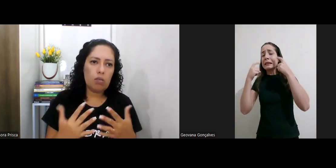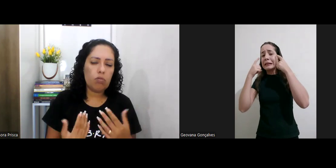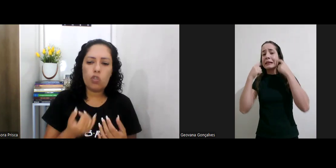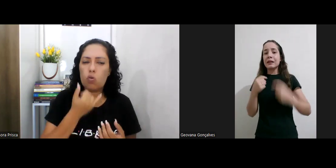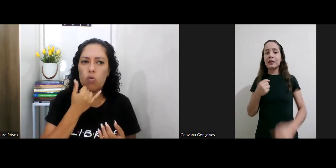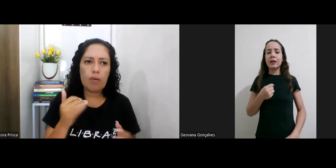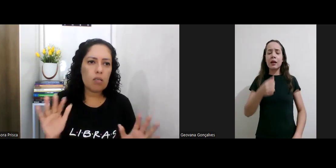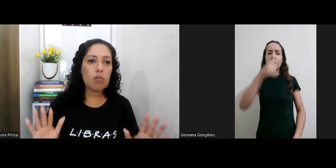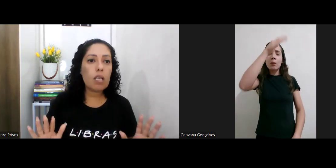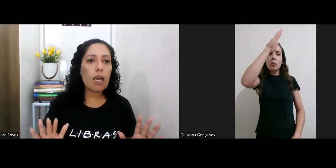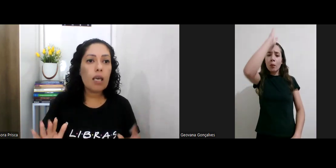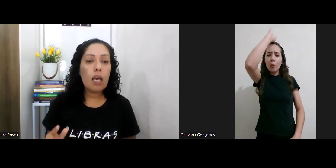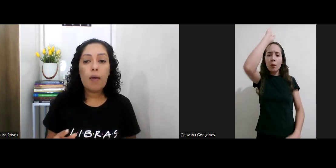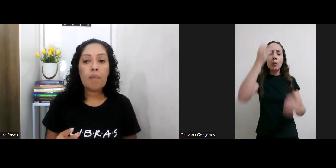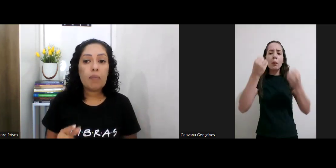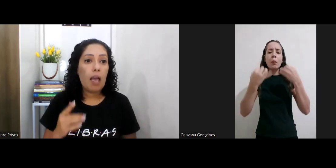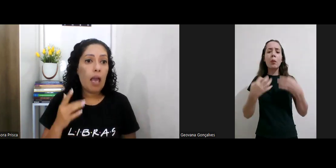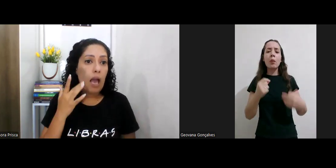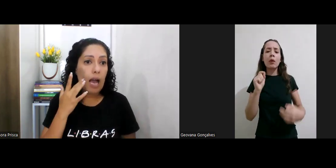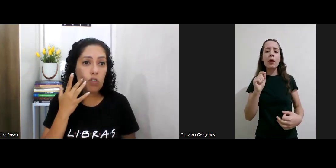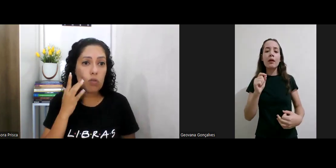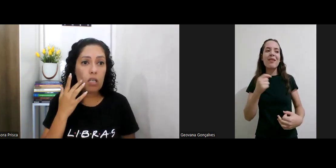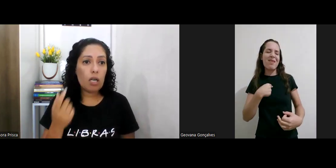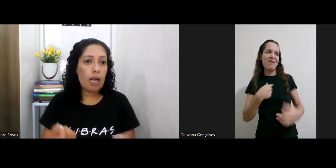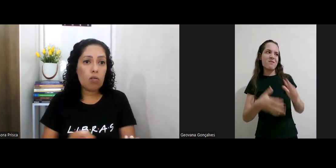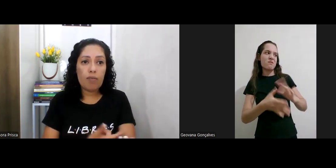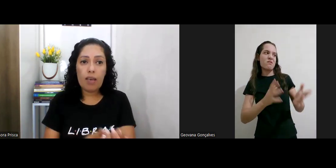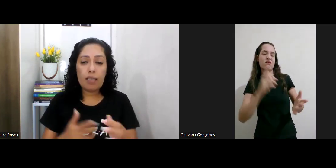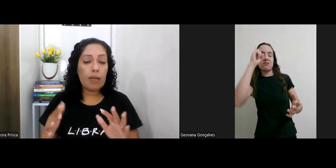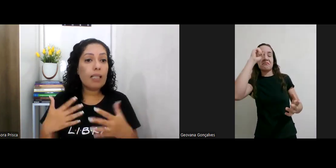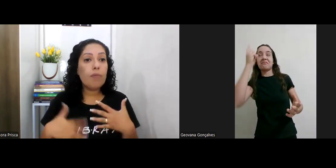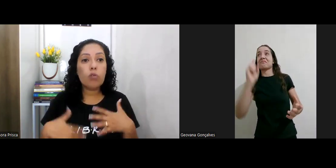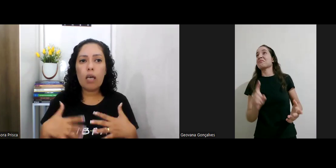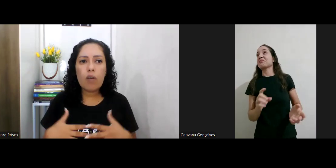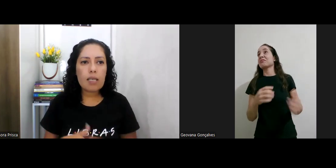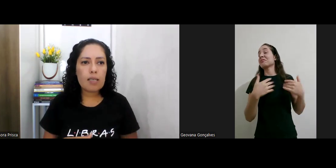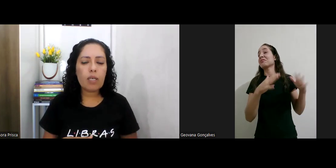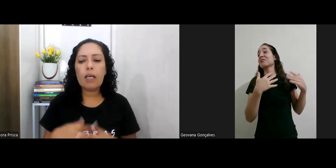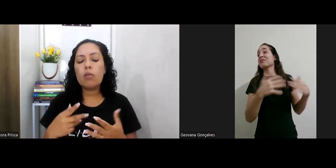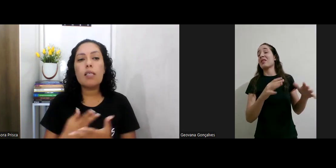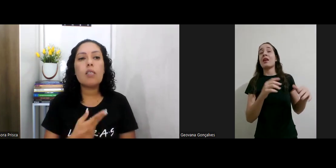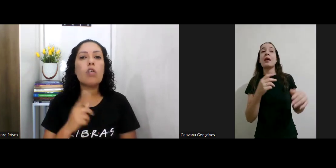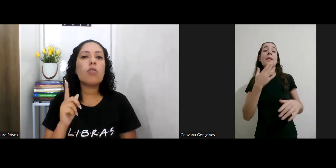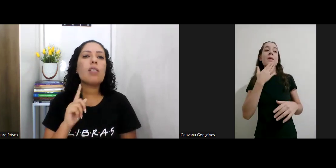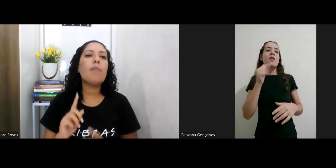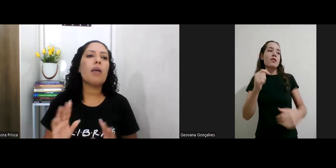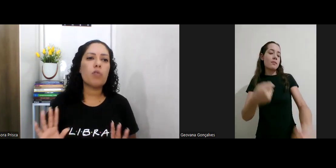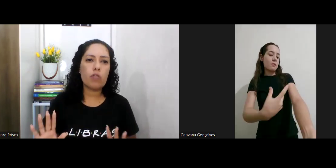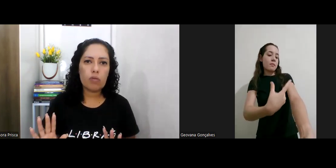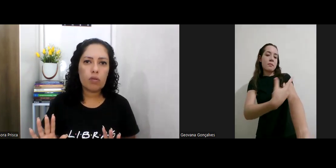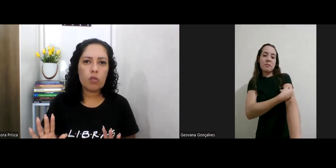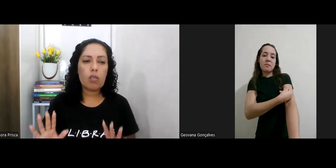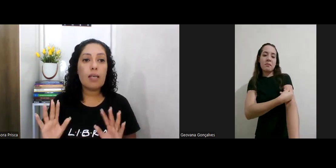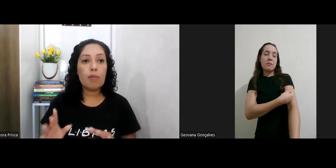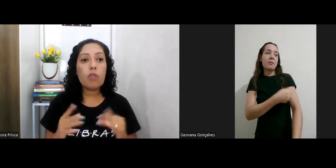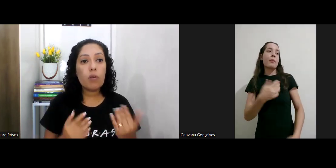sinais, não. Desculpa, mas eu não sei. Acho melhor dar algo na veia dela, porque ela está muito nervosa. O que que aconteceu, nós não